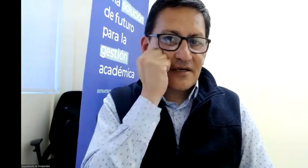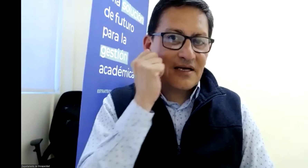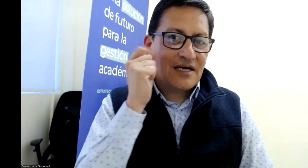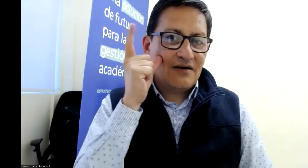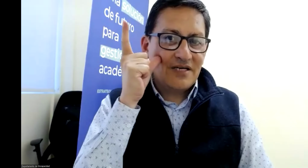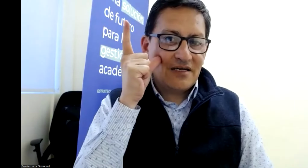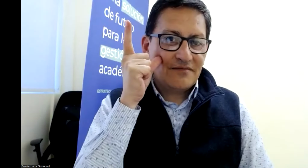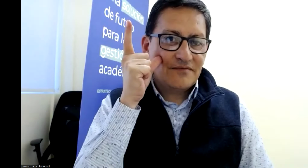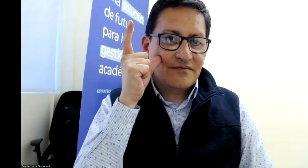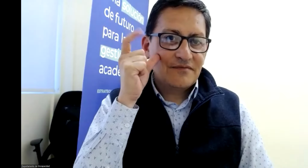Abril.